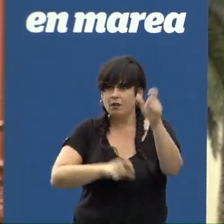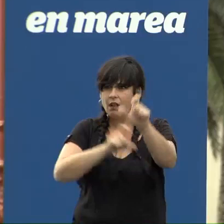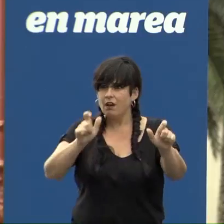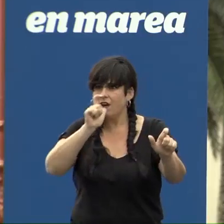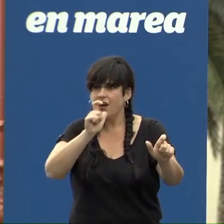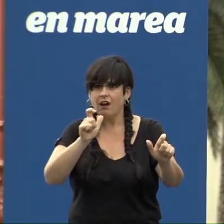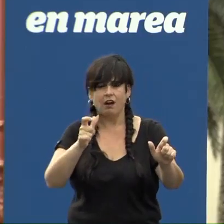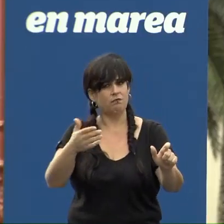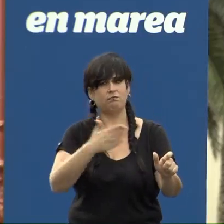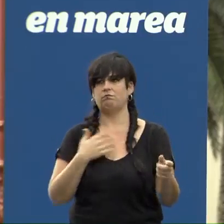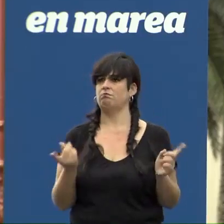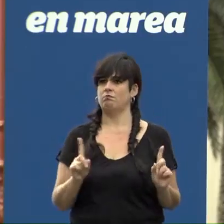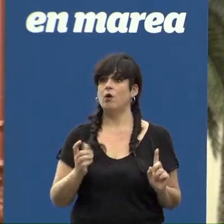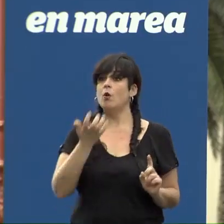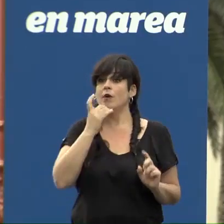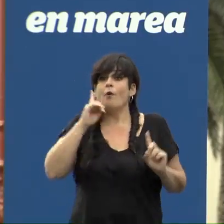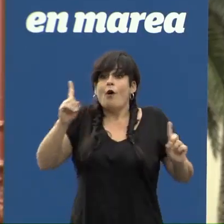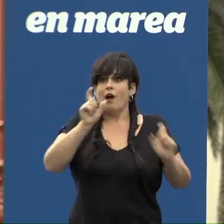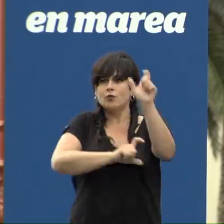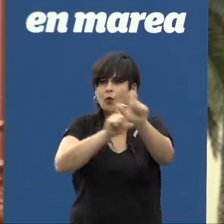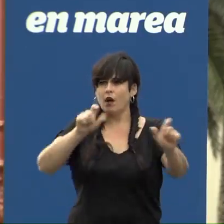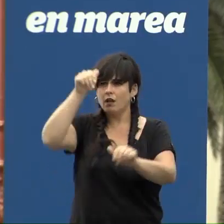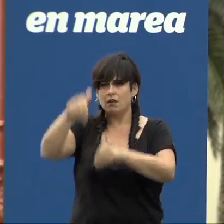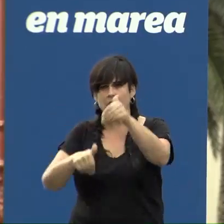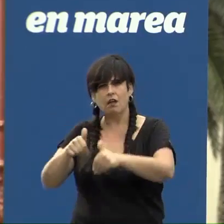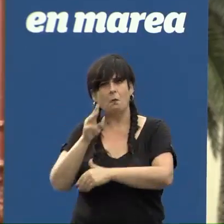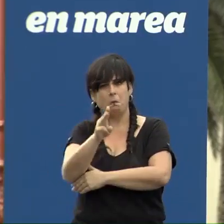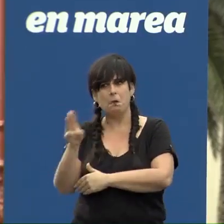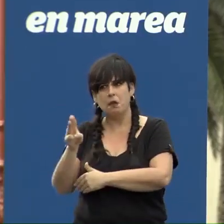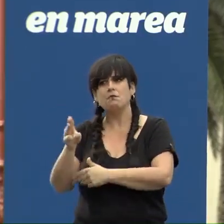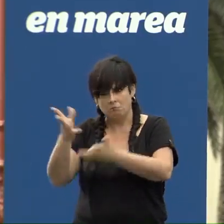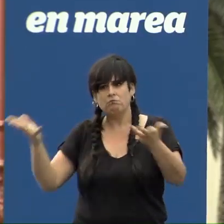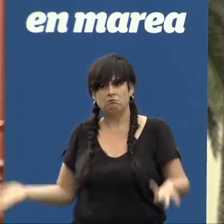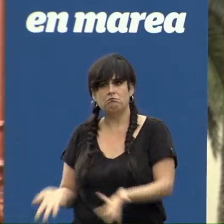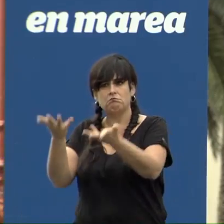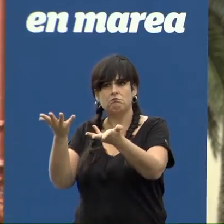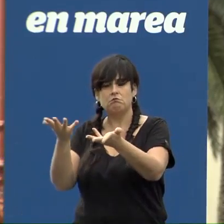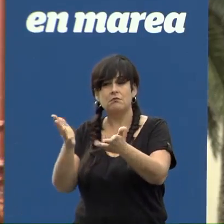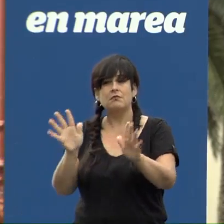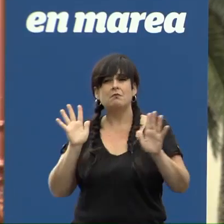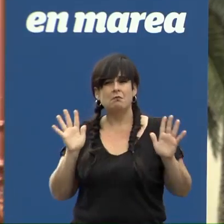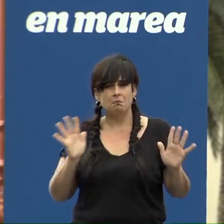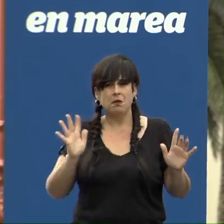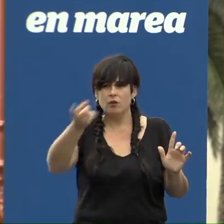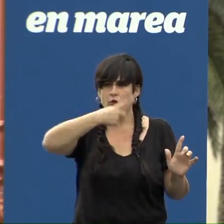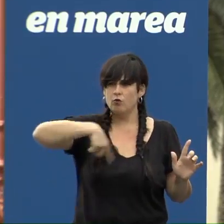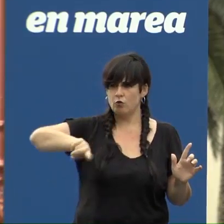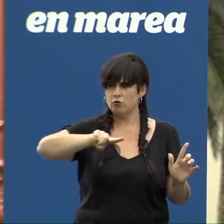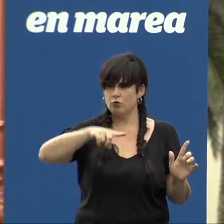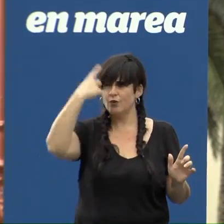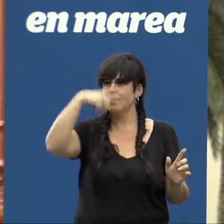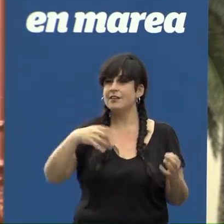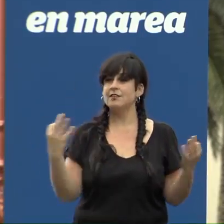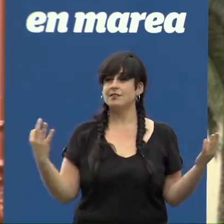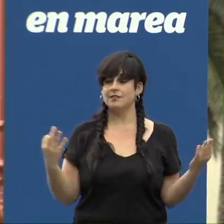Popular. Da xente que vai a votar, un 30, un 40% que vai a votar, pero tamén sabemos e toca mobilizarnos dende